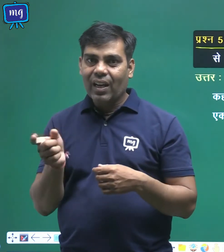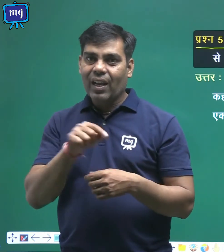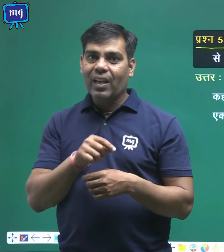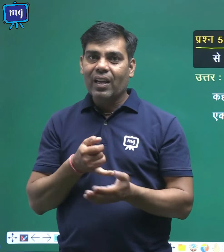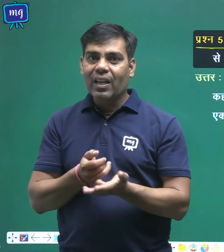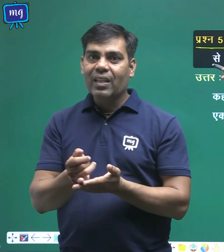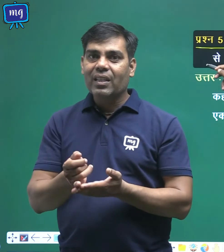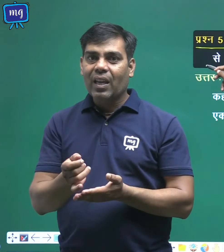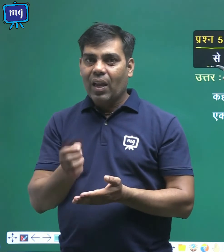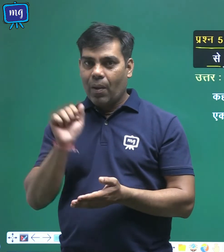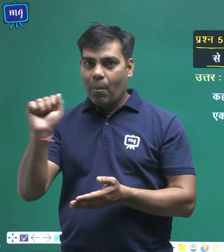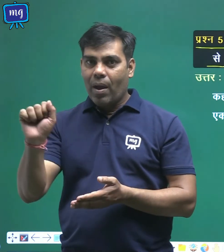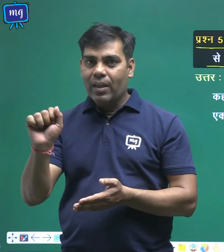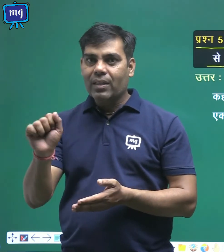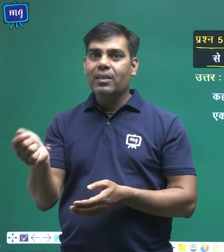खेत के मालिक से